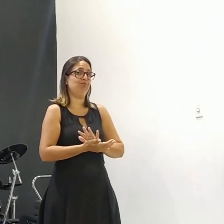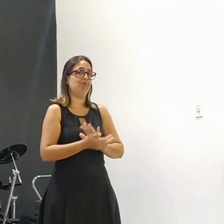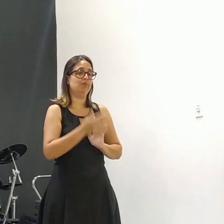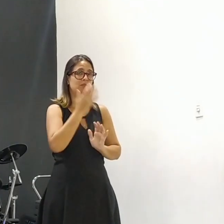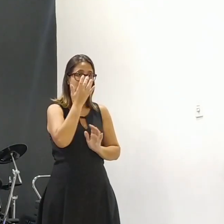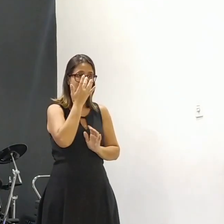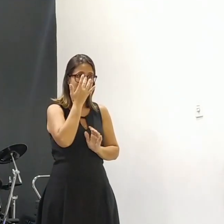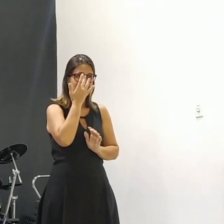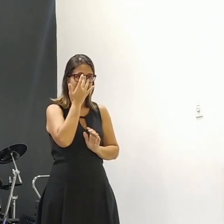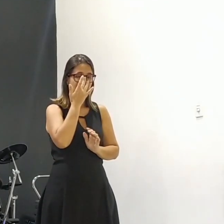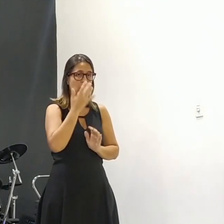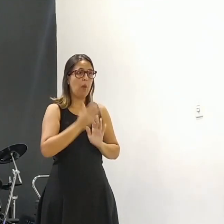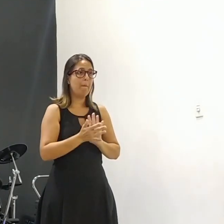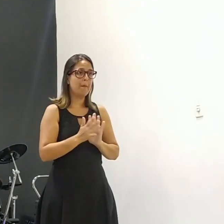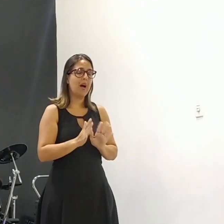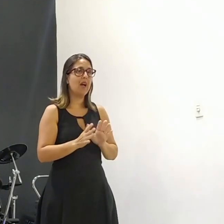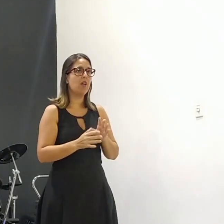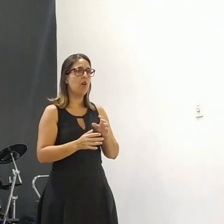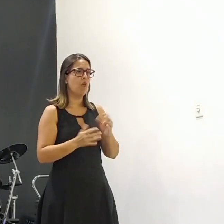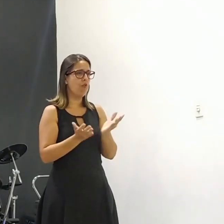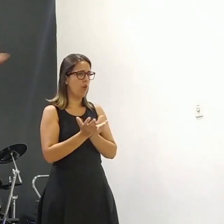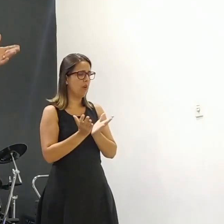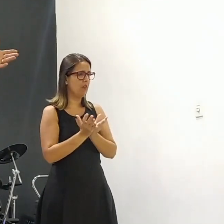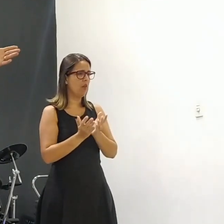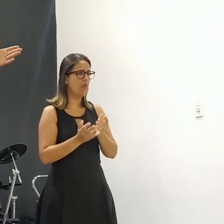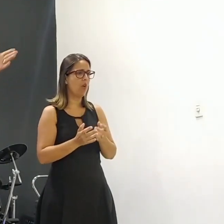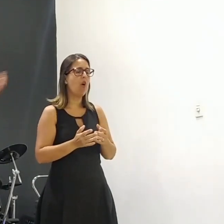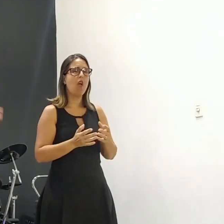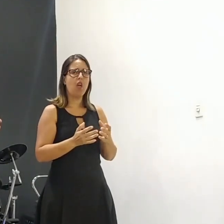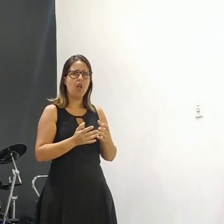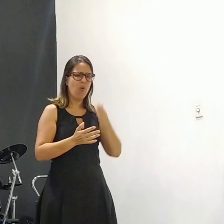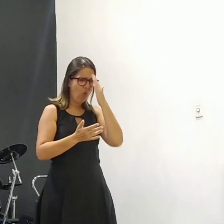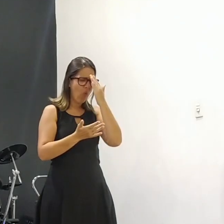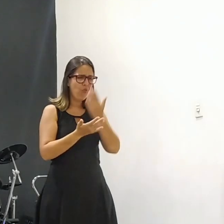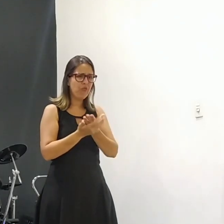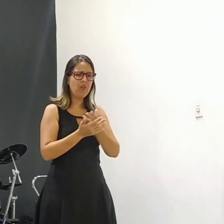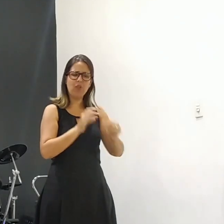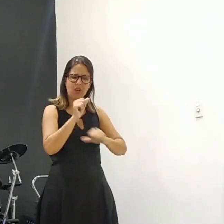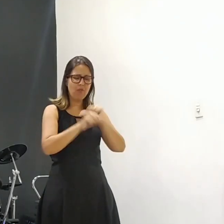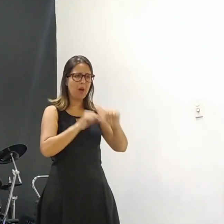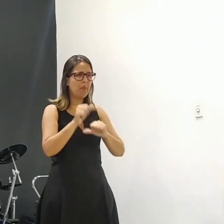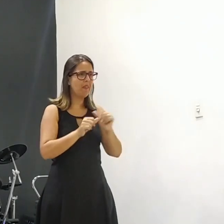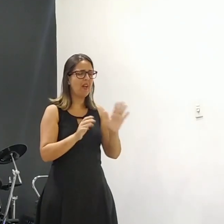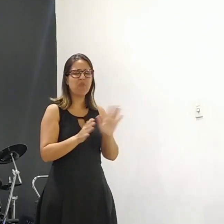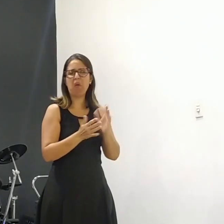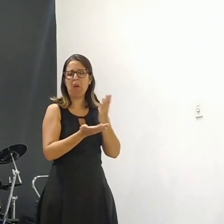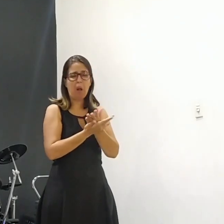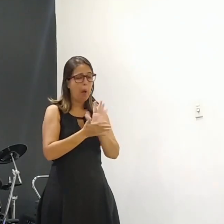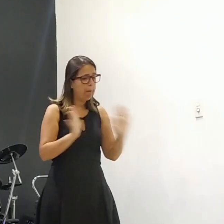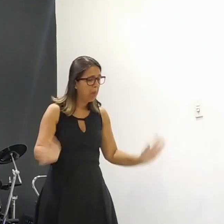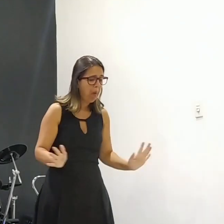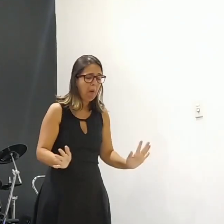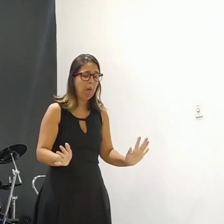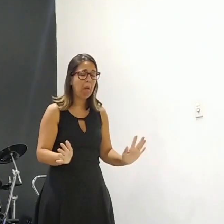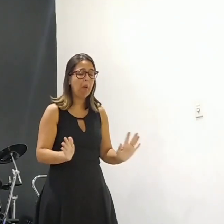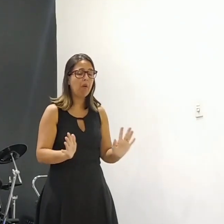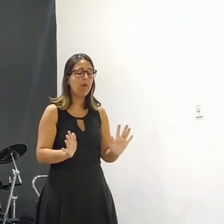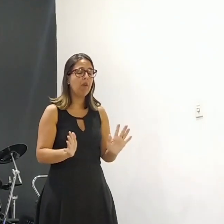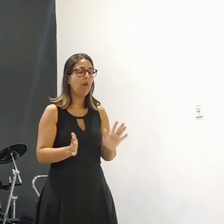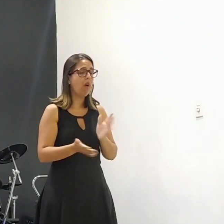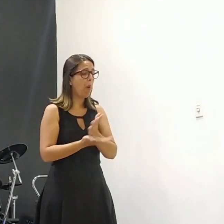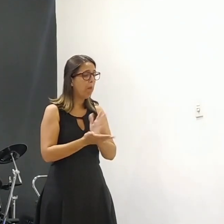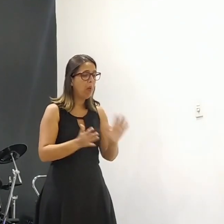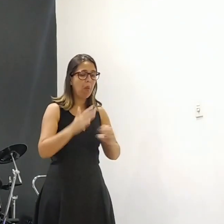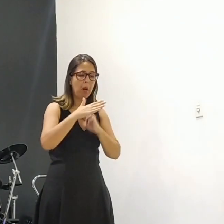eu acredito que Deus vai mudar esse bar. Aí ela não vai mudar nada, acabou, já não tem mais jeito não. Eu falei: mas a matemática de Deus